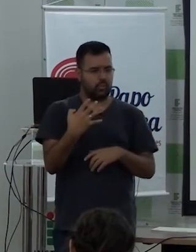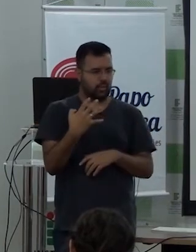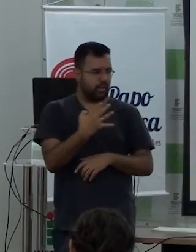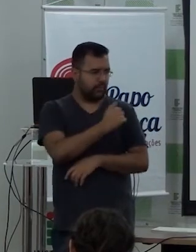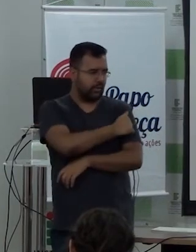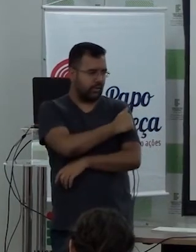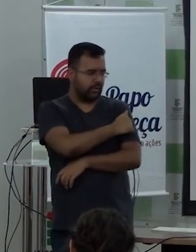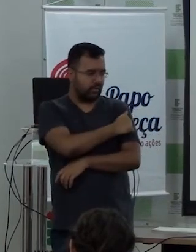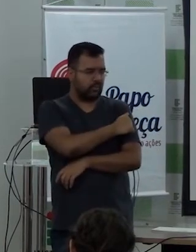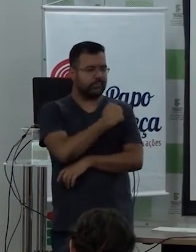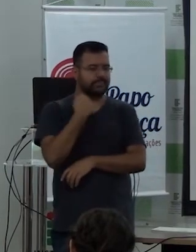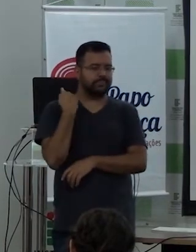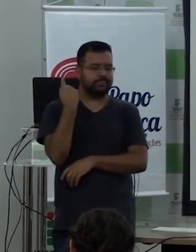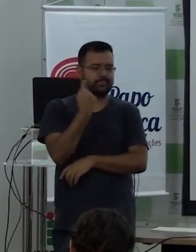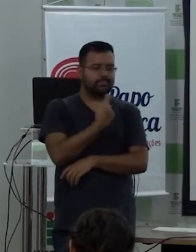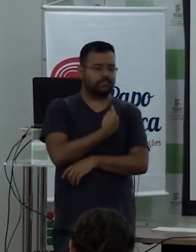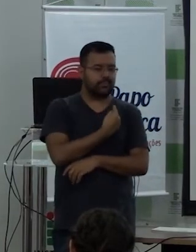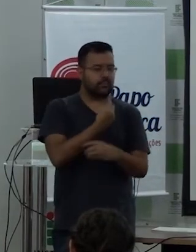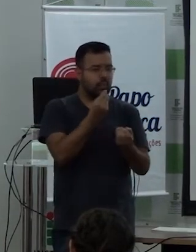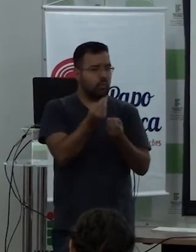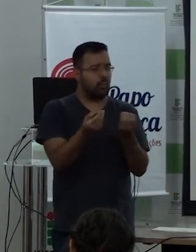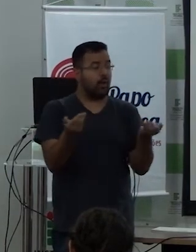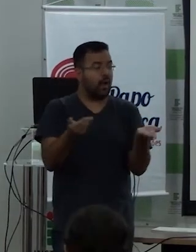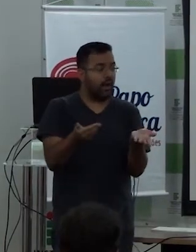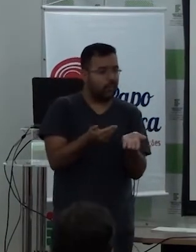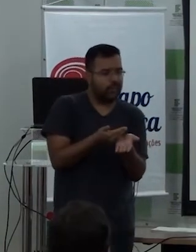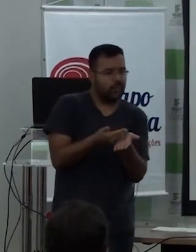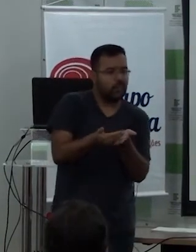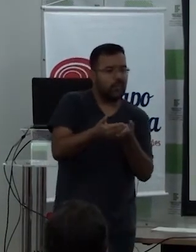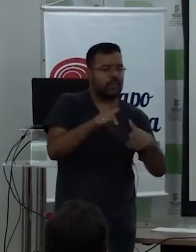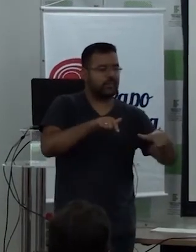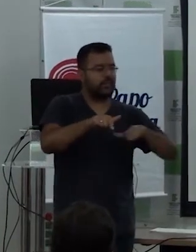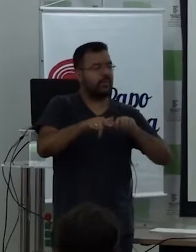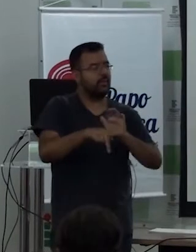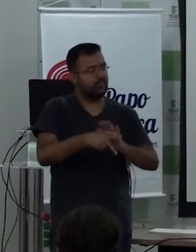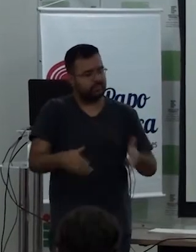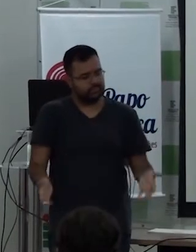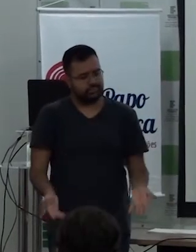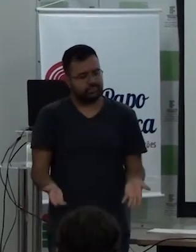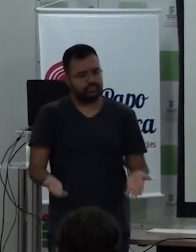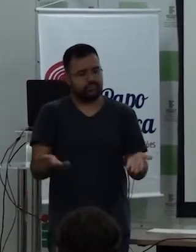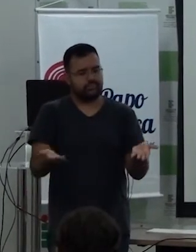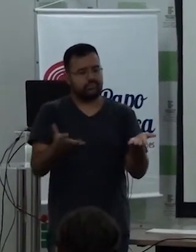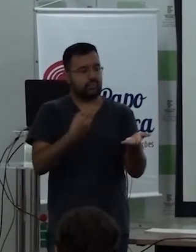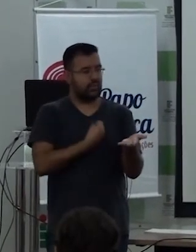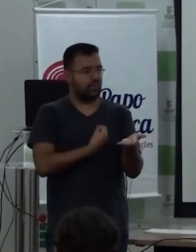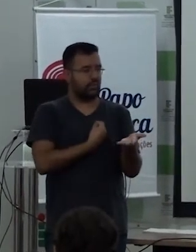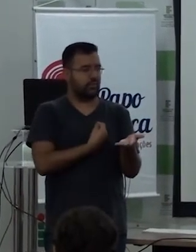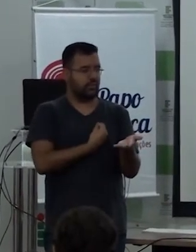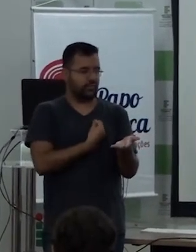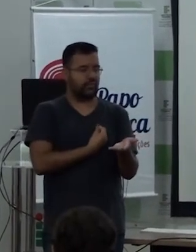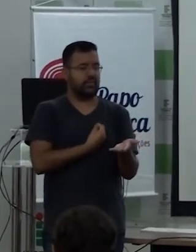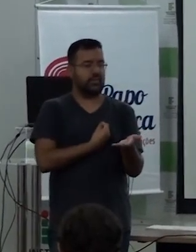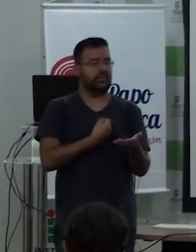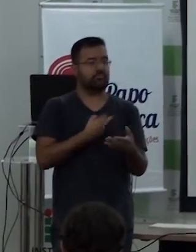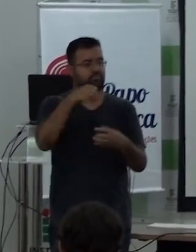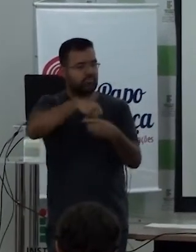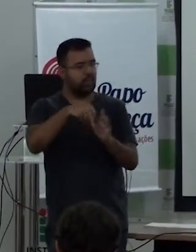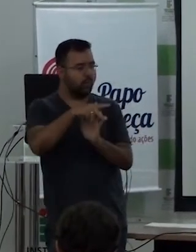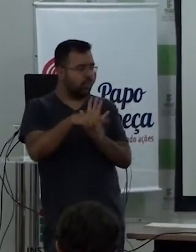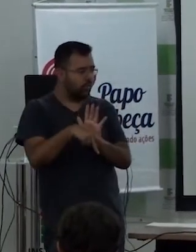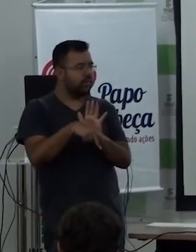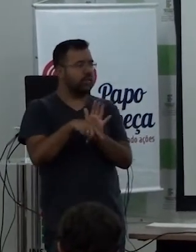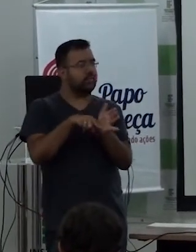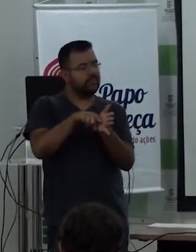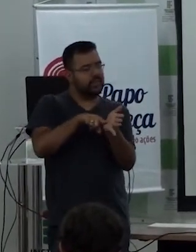e a gente está começando agora um trabalho de incentivo à participação dos alunos em projetos de iniciação